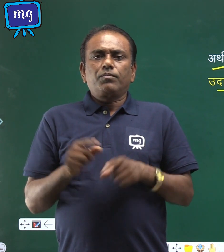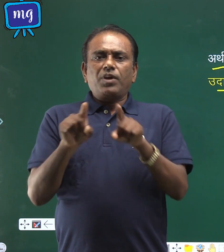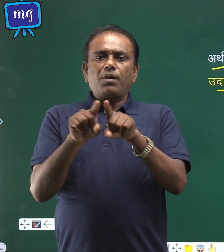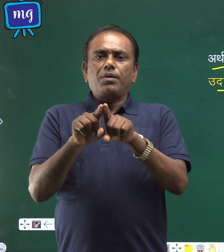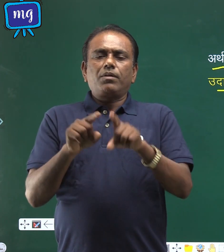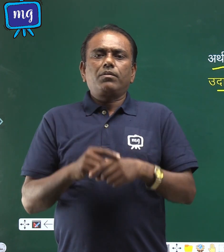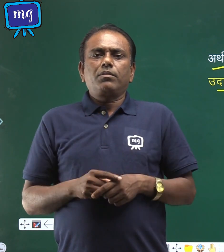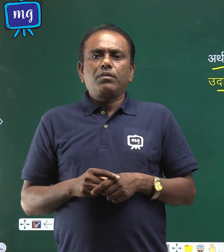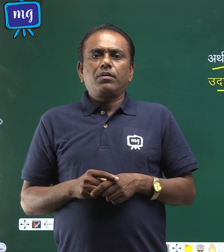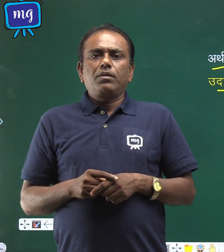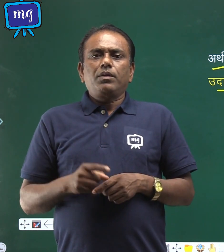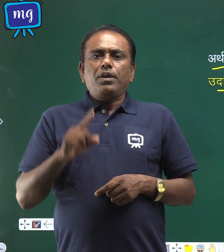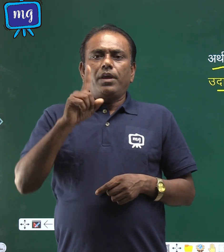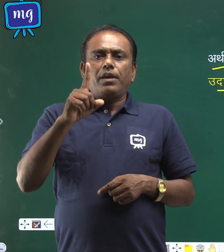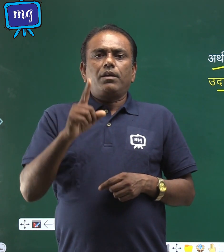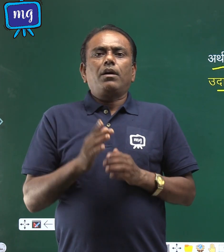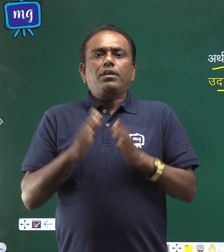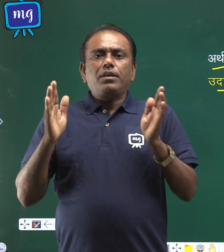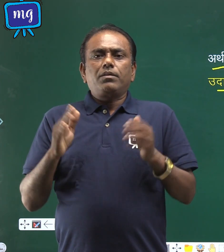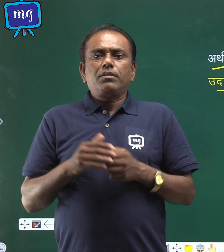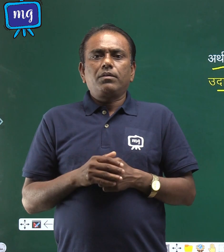बराबर एक का अधिक